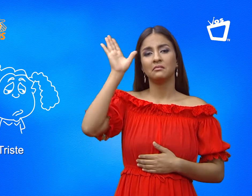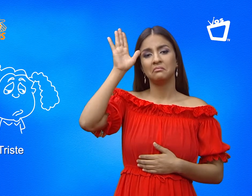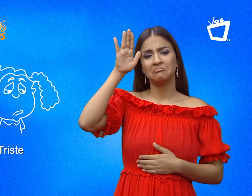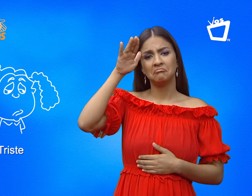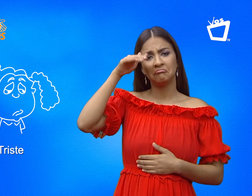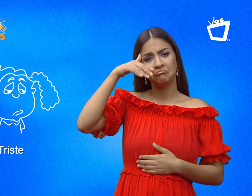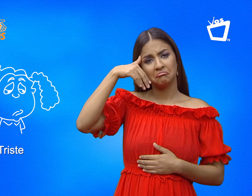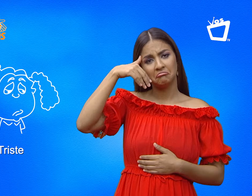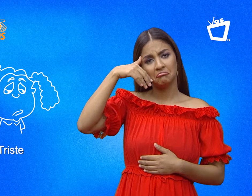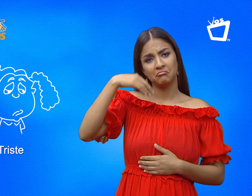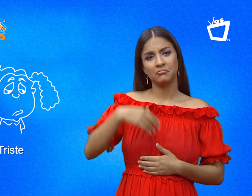kristen